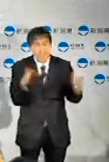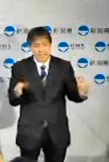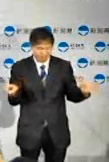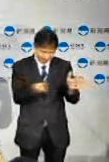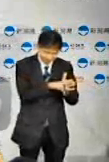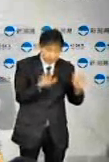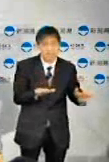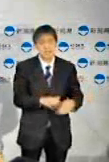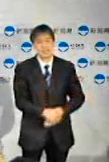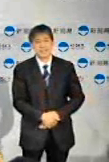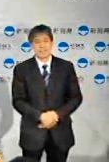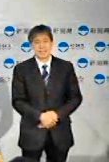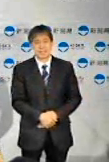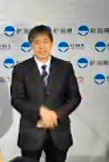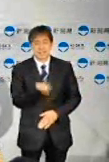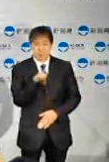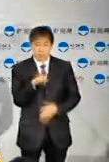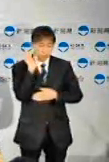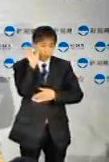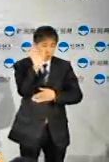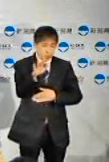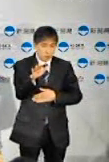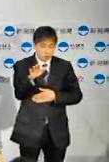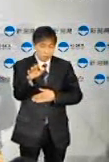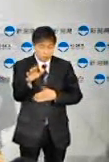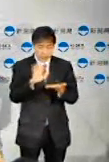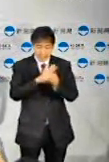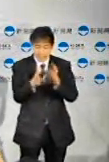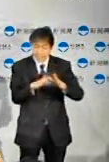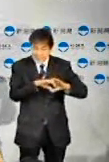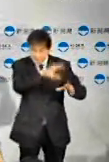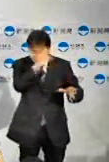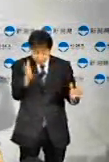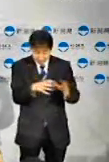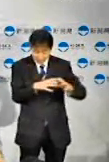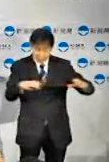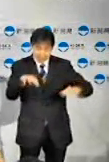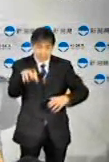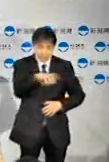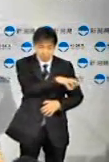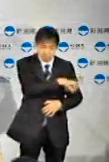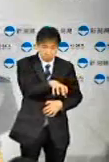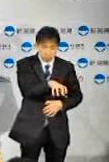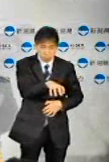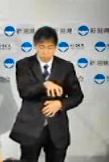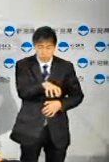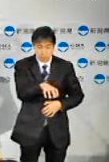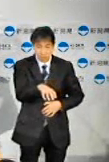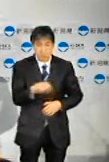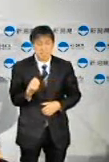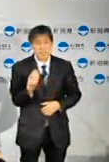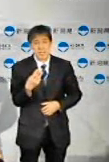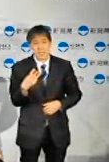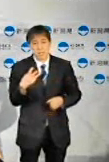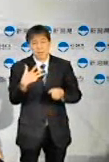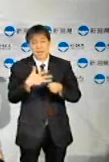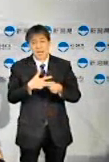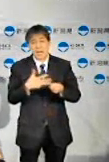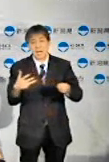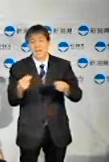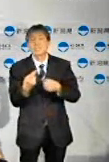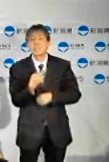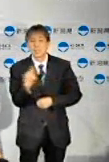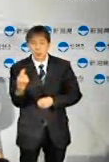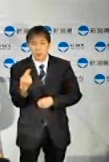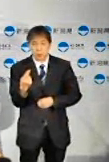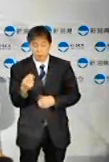はい、それを今後全県に拡大しようということで、令和8年度に遠隔授業配信センターの設置の